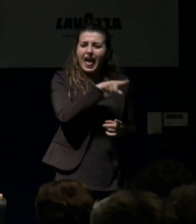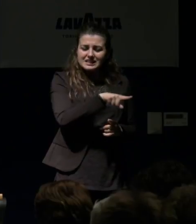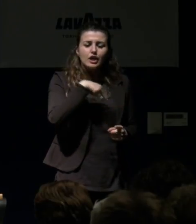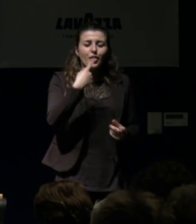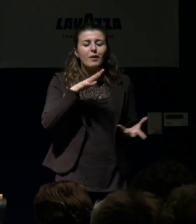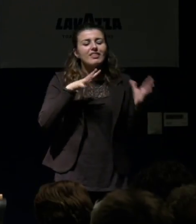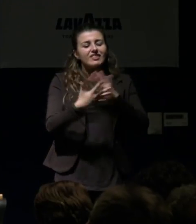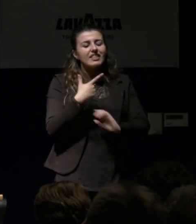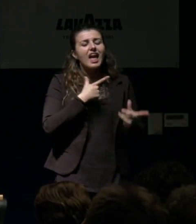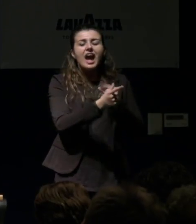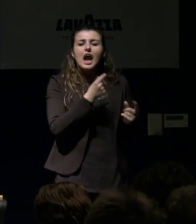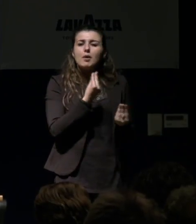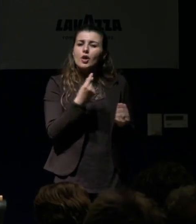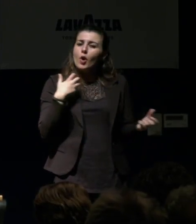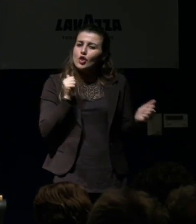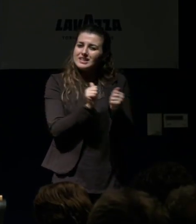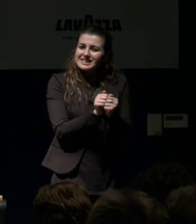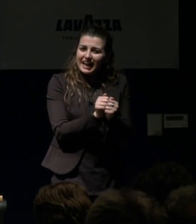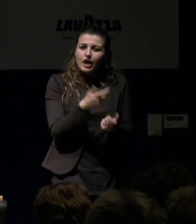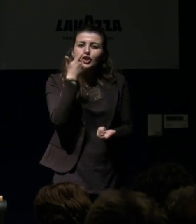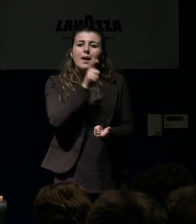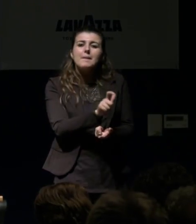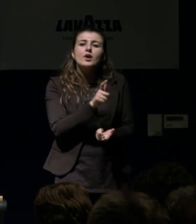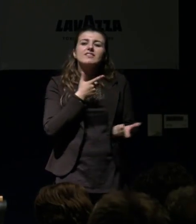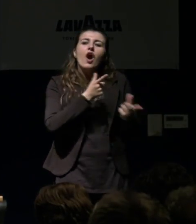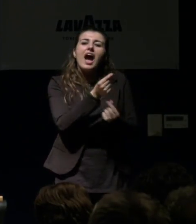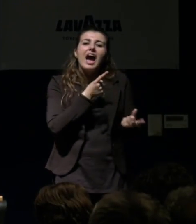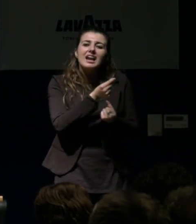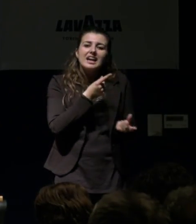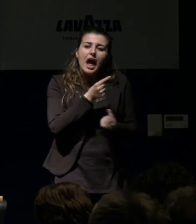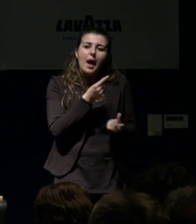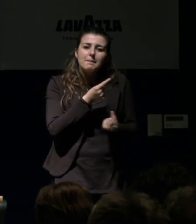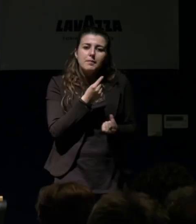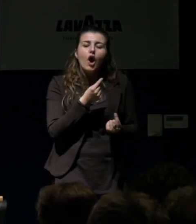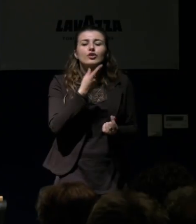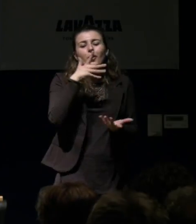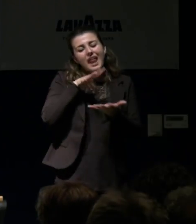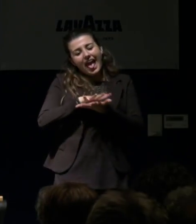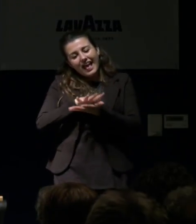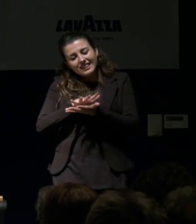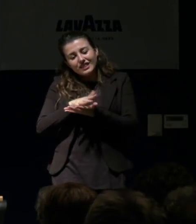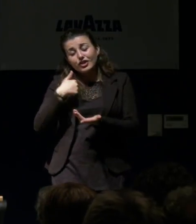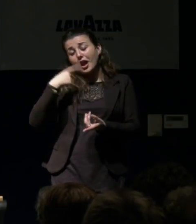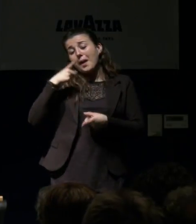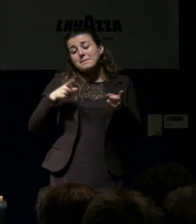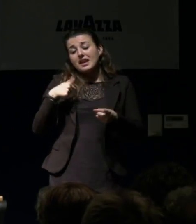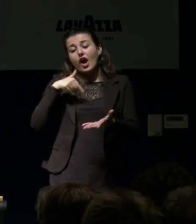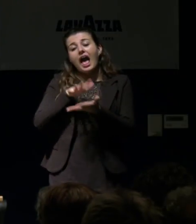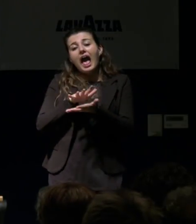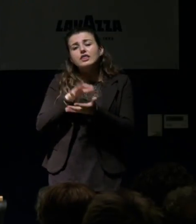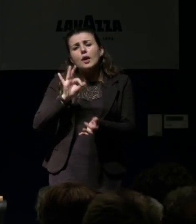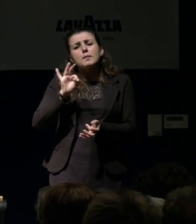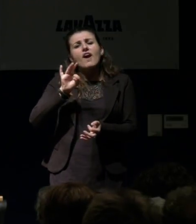questo rapporto strettissimo tra me e lui che è il rapporto strettissimo che c'è tra un editoriale punto del tempo facevo l'editor proprio per